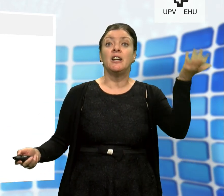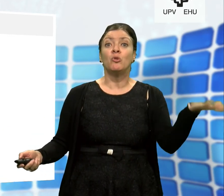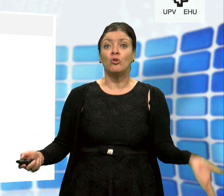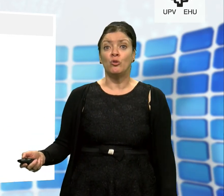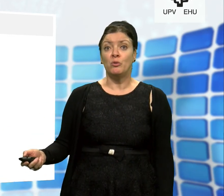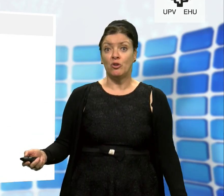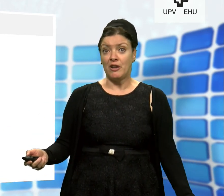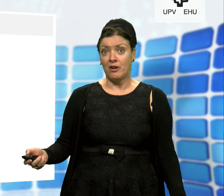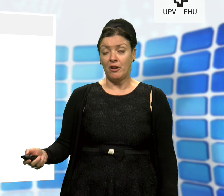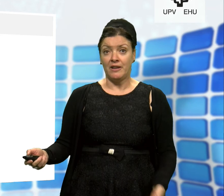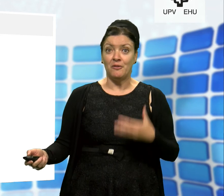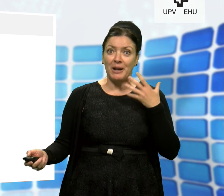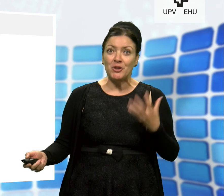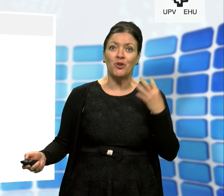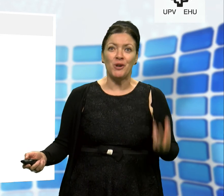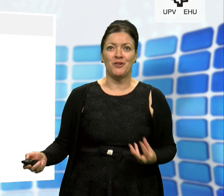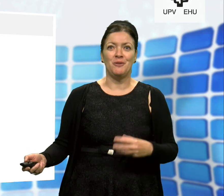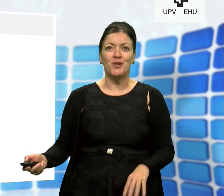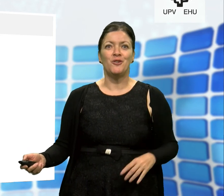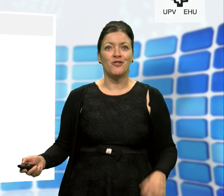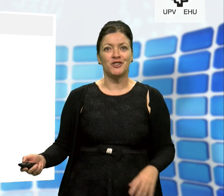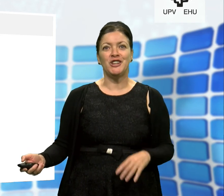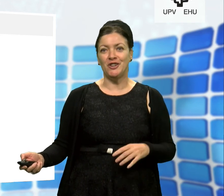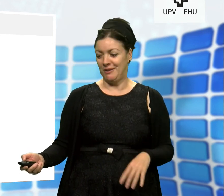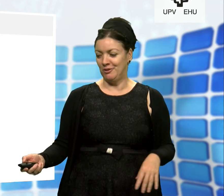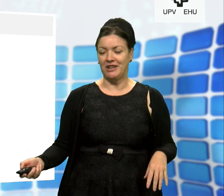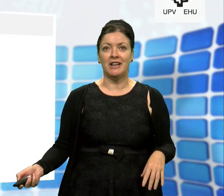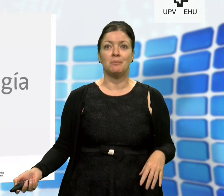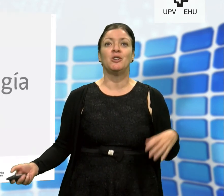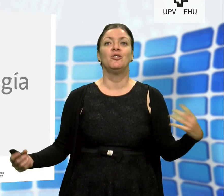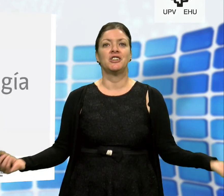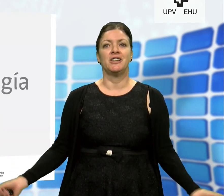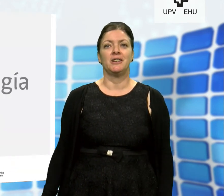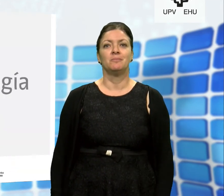módulo número 4, el capítulo 4 del módulo 2 y nos vemos en el capítulo siguiente.